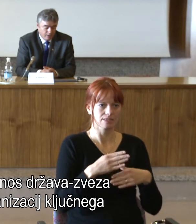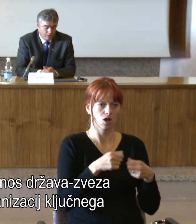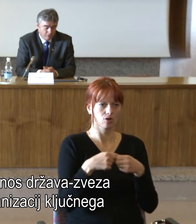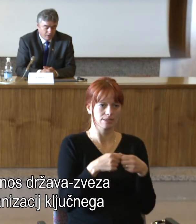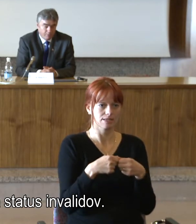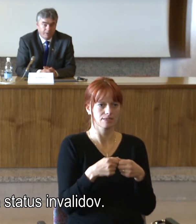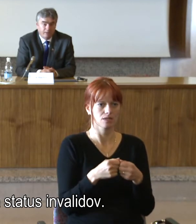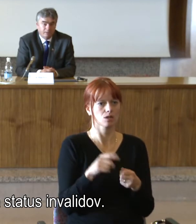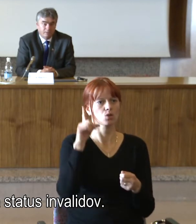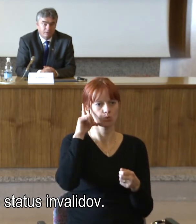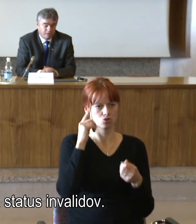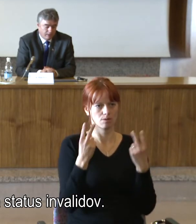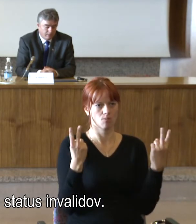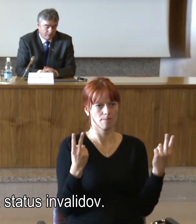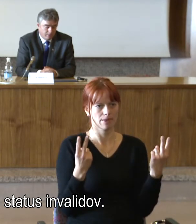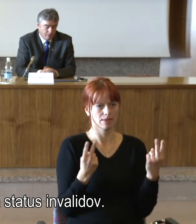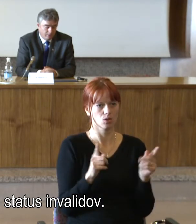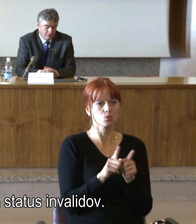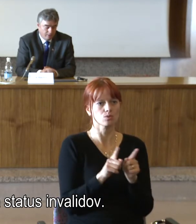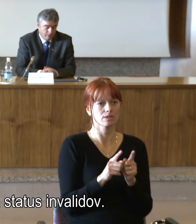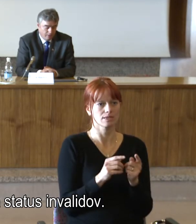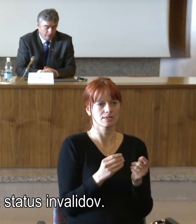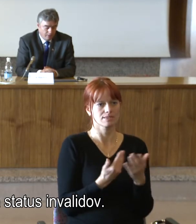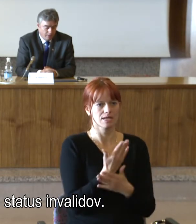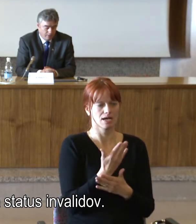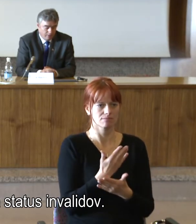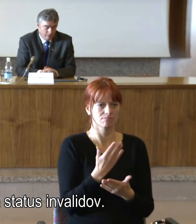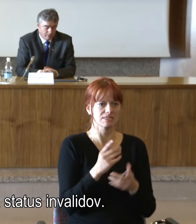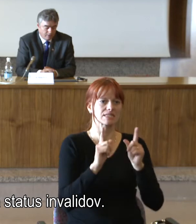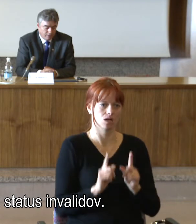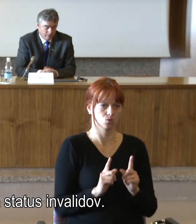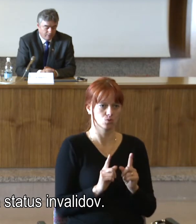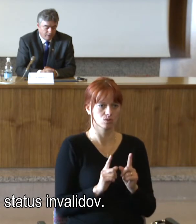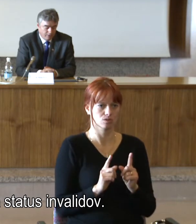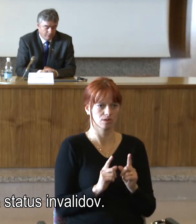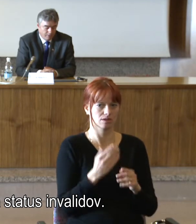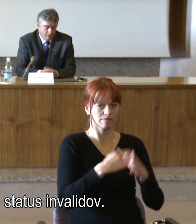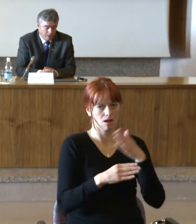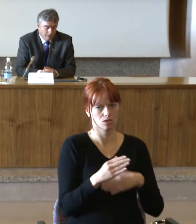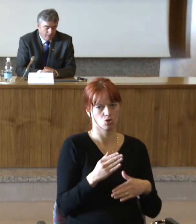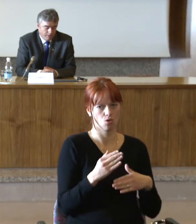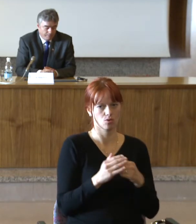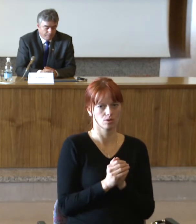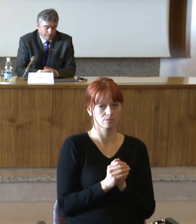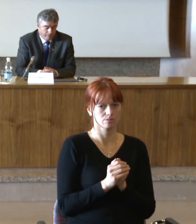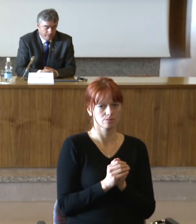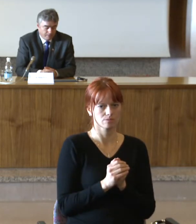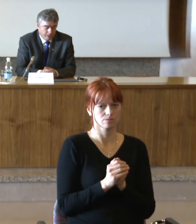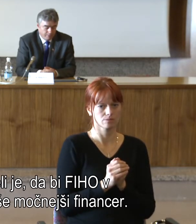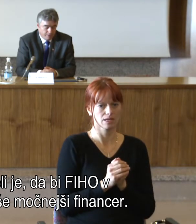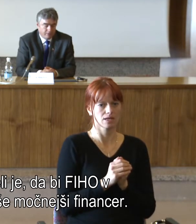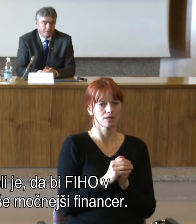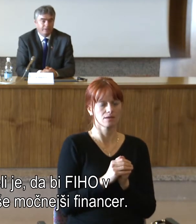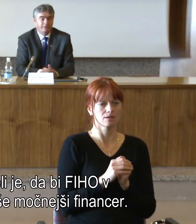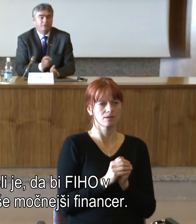organizacij ključnega pomena tudi za status in za status invalidov. Tisto,